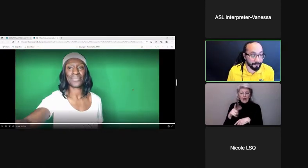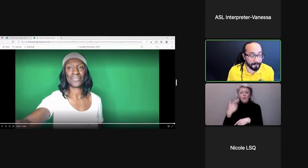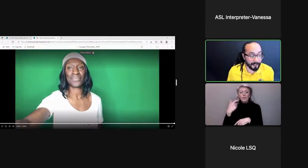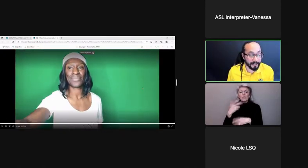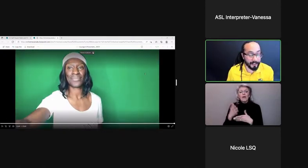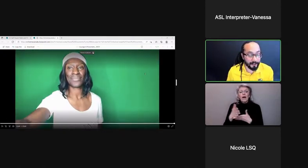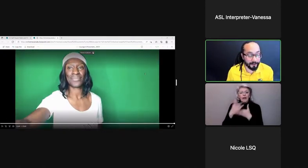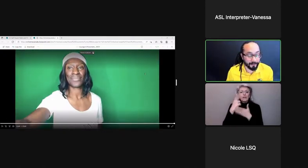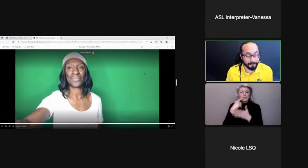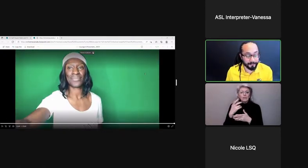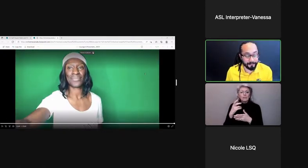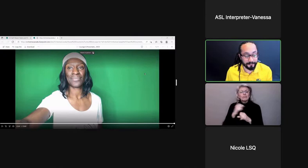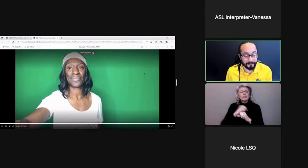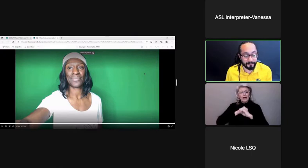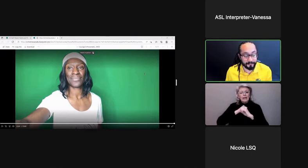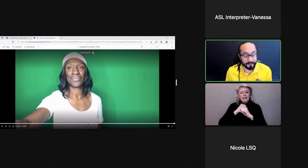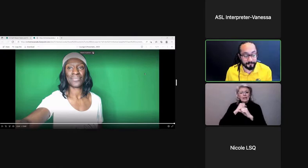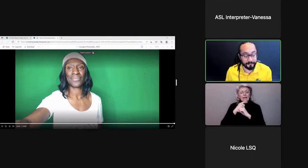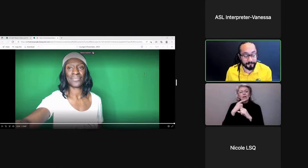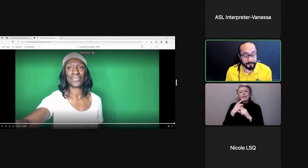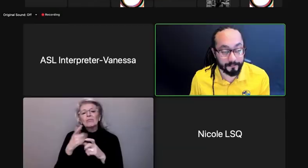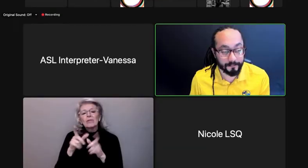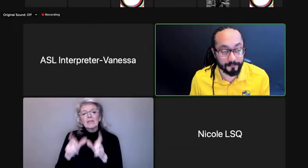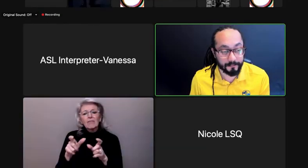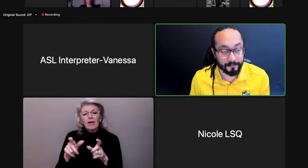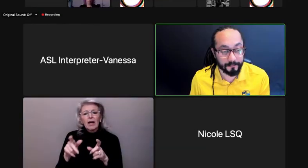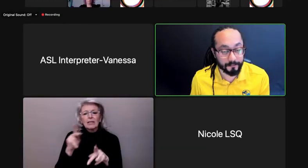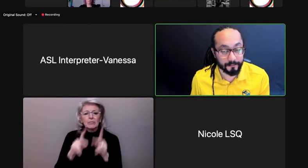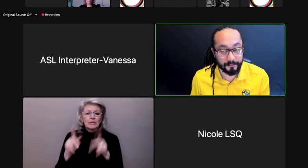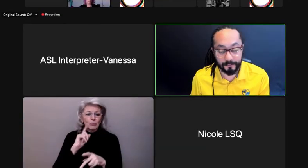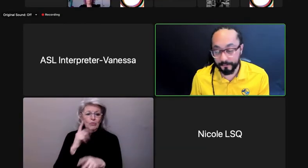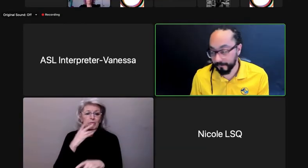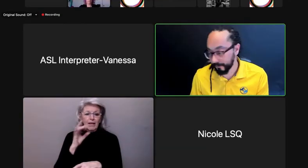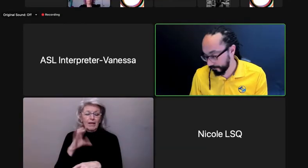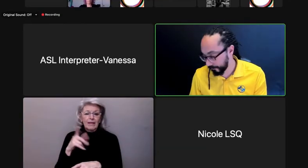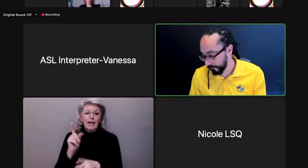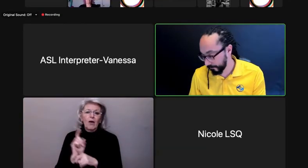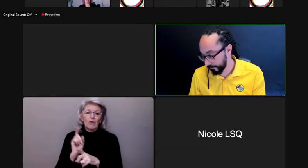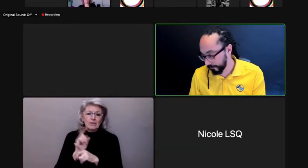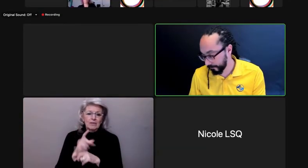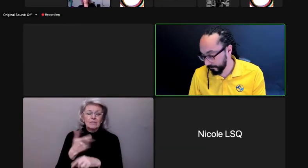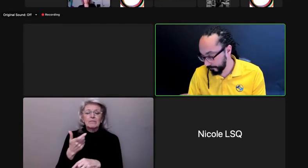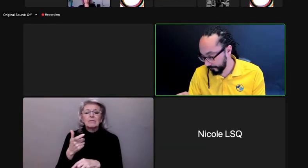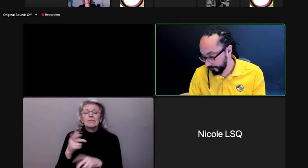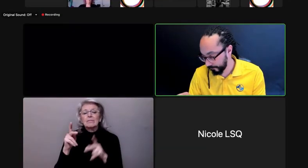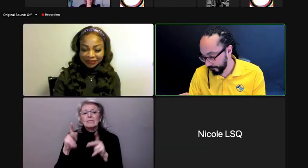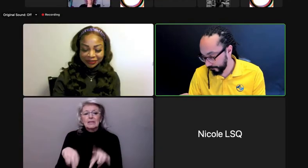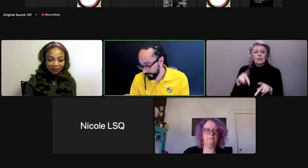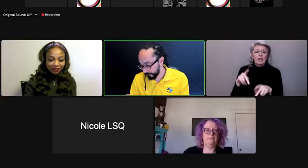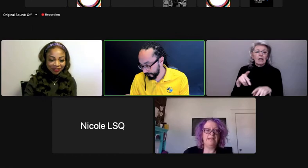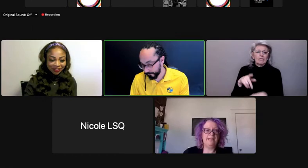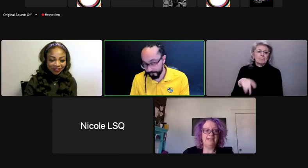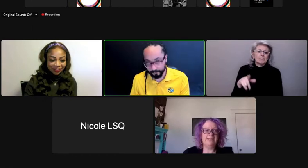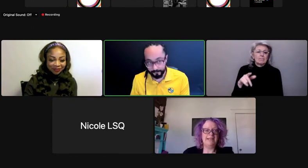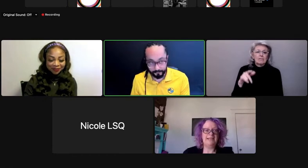ou pour défendre les droits des personnes sourdes et malentendantes, et des personnes d'ESL, LGBTQ+. Merci.